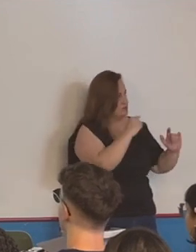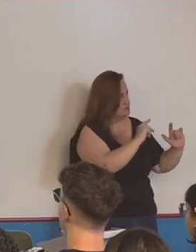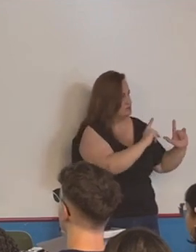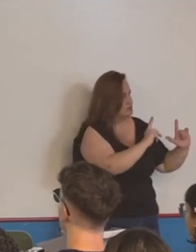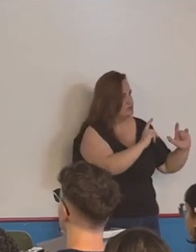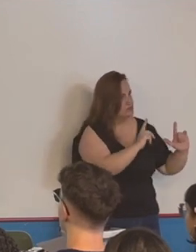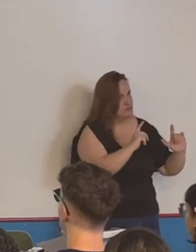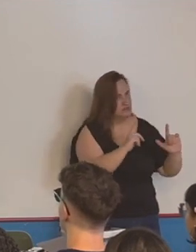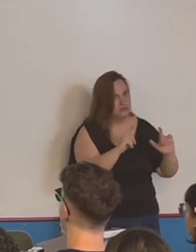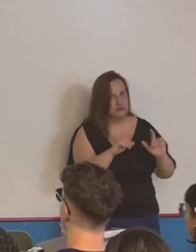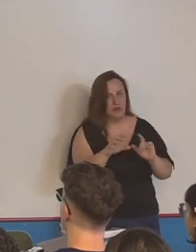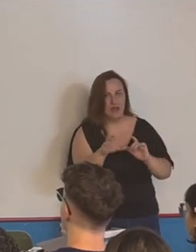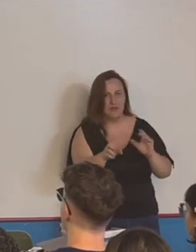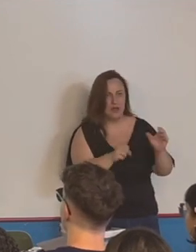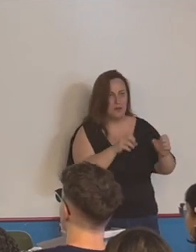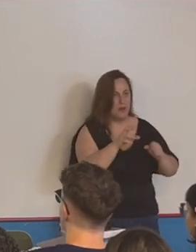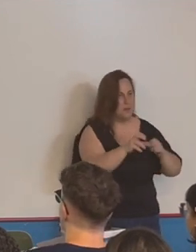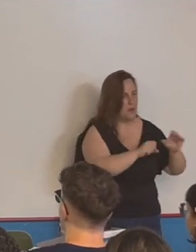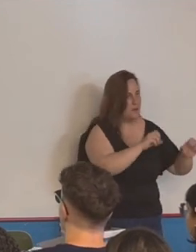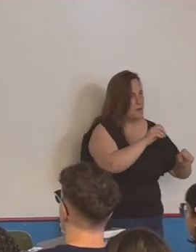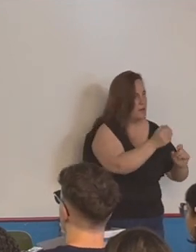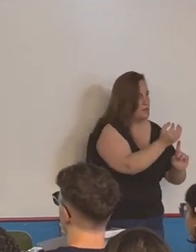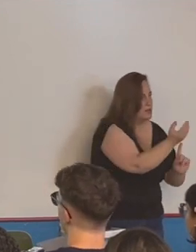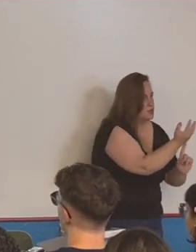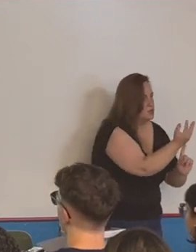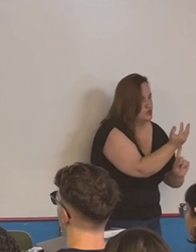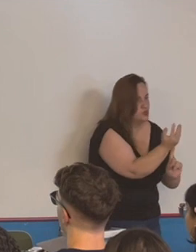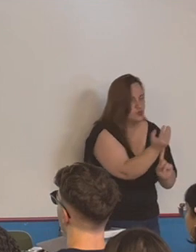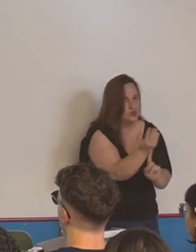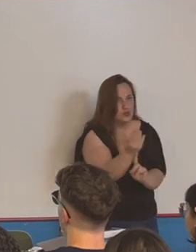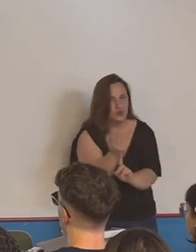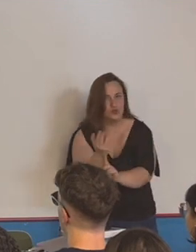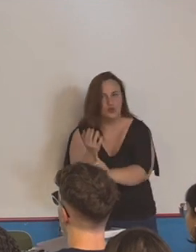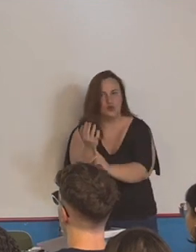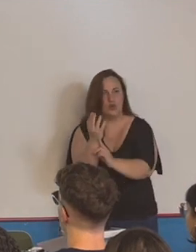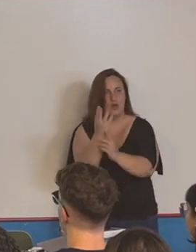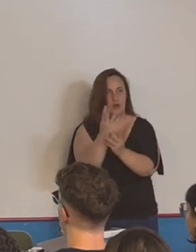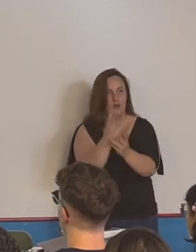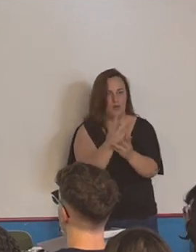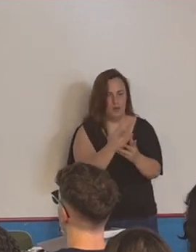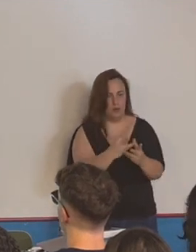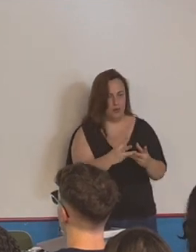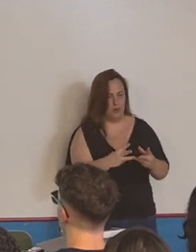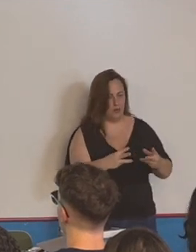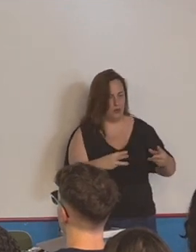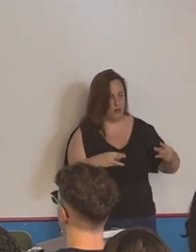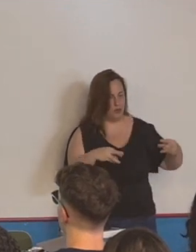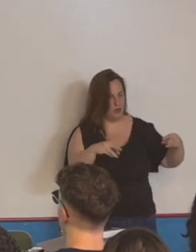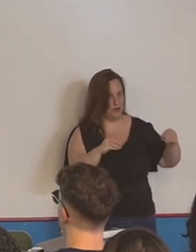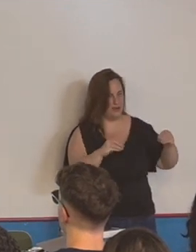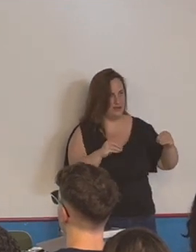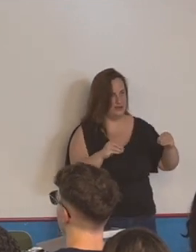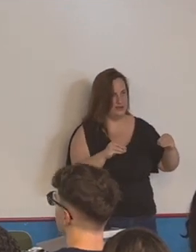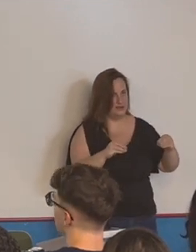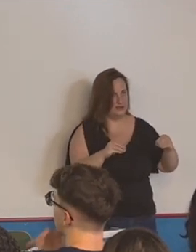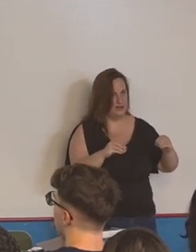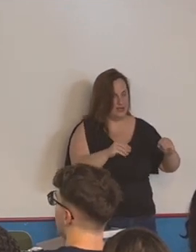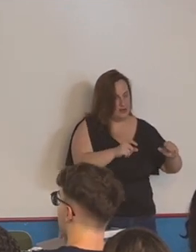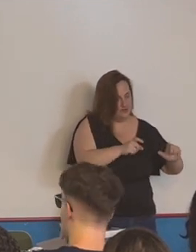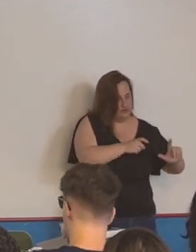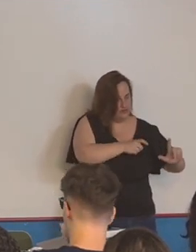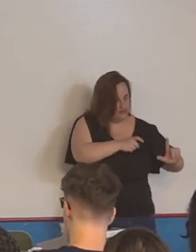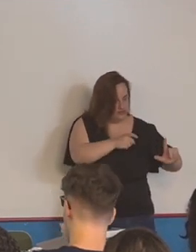peguei aquelas velas, derreti, e fiz um trabalho de prospecção com maçarico nesse